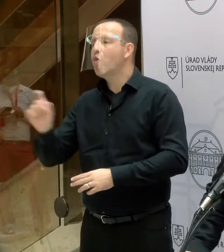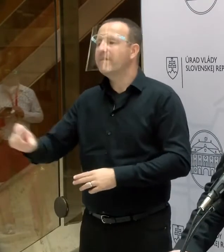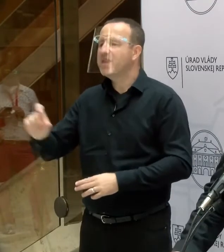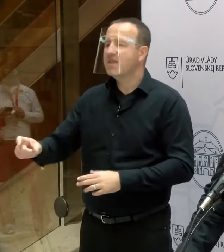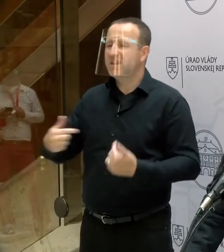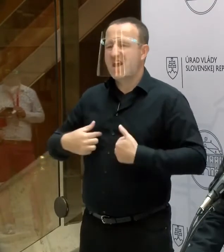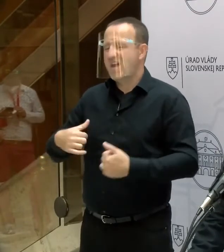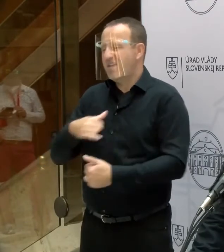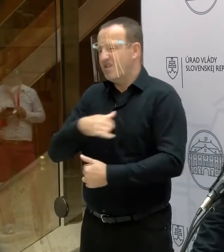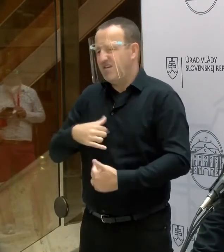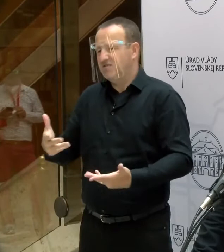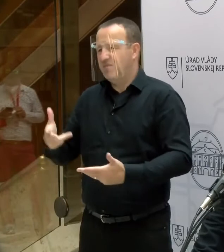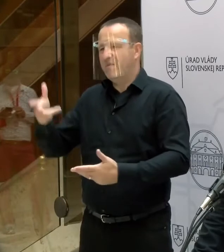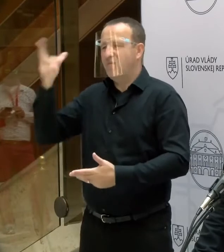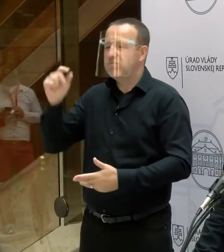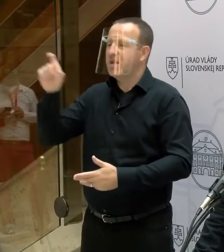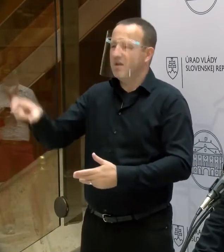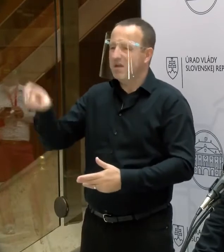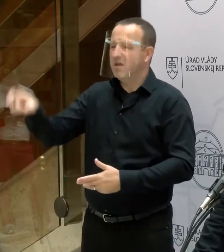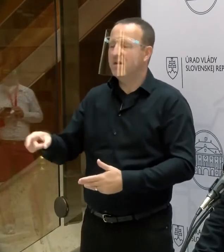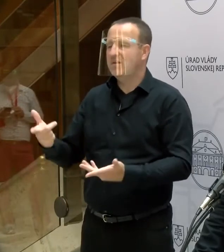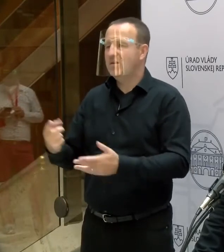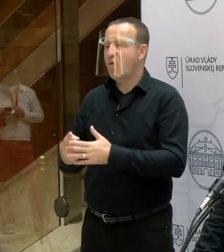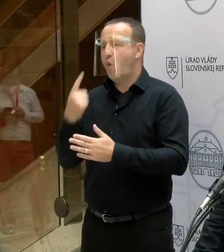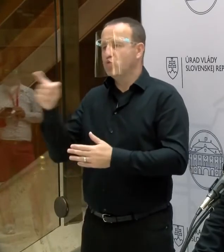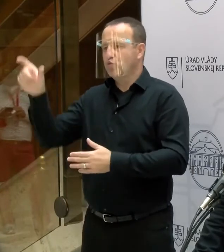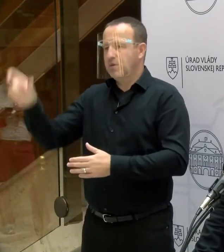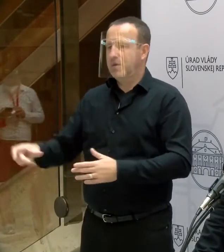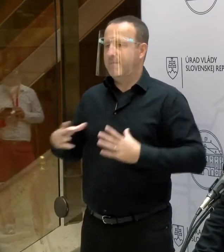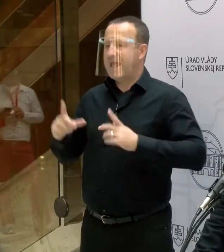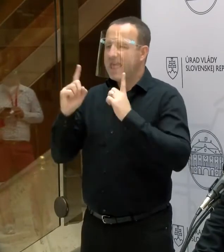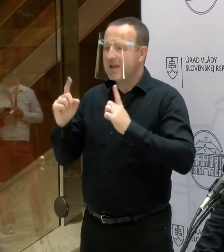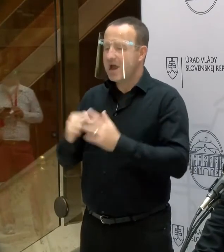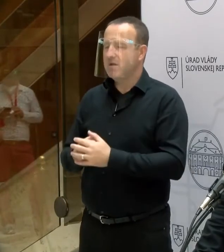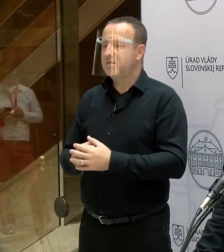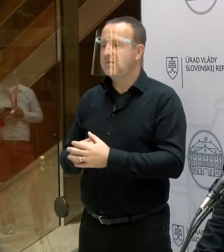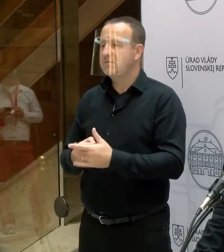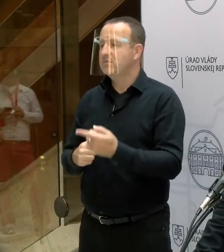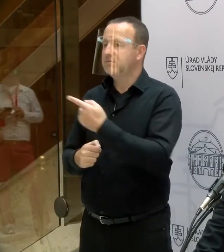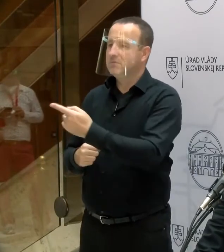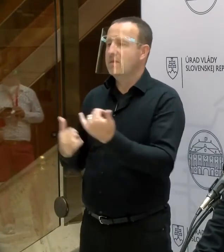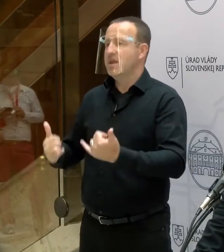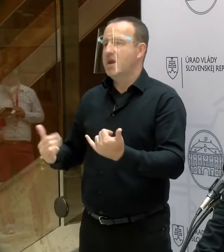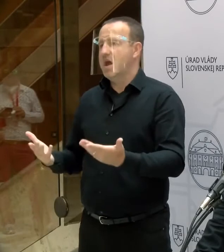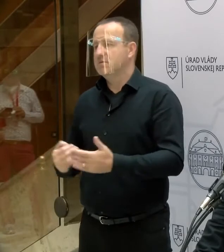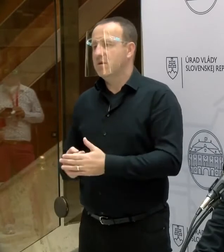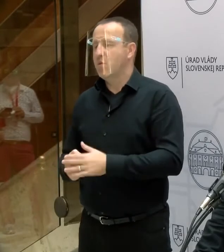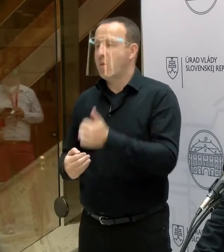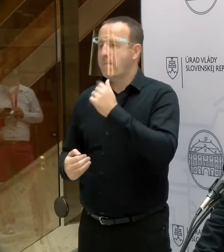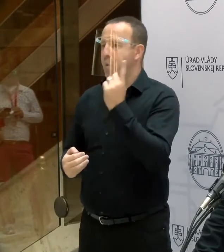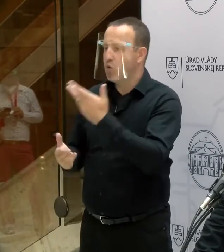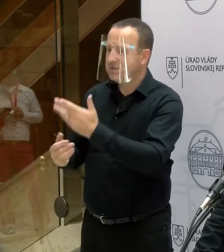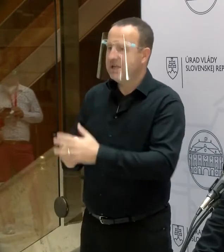a nechcem sa vyjadrovať ku osudu konkrétneho človeka. bez ohľadu na to, či to je, teraz to nazvime to, že